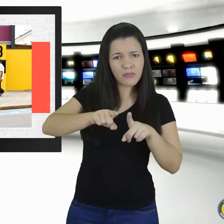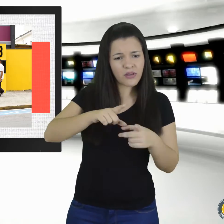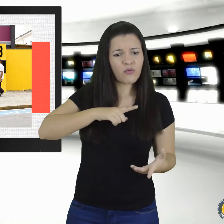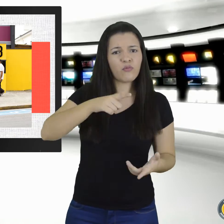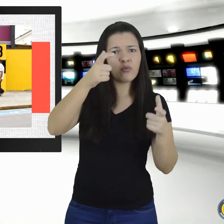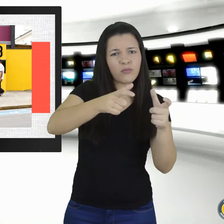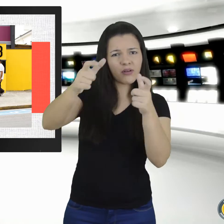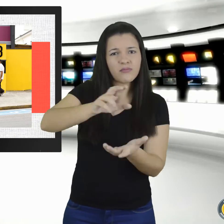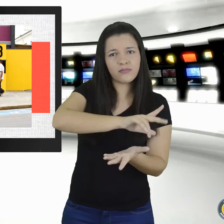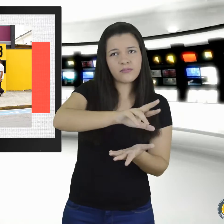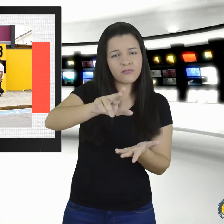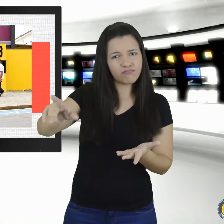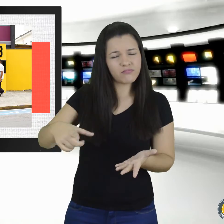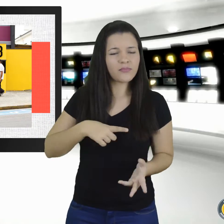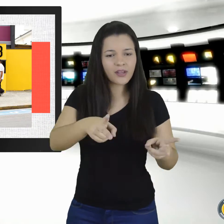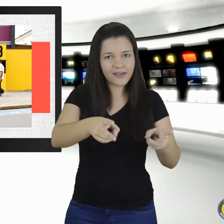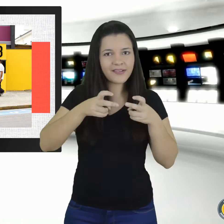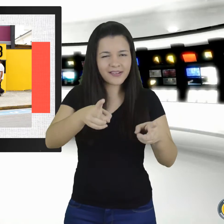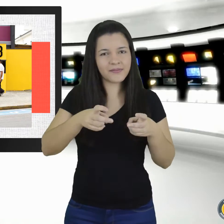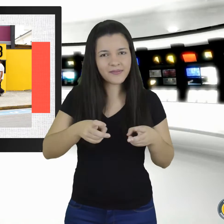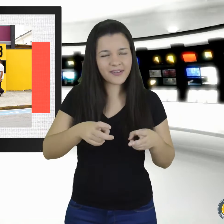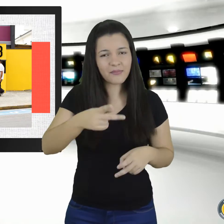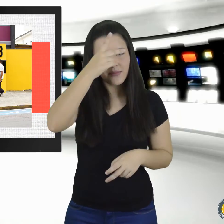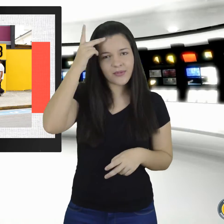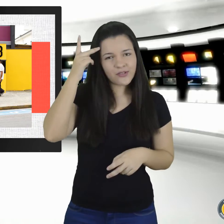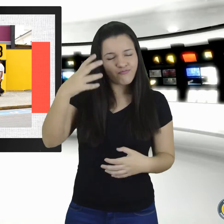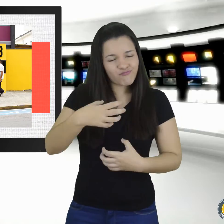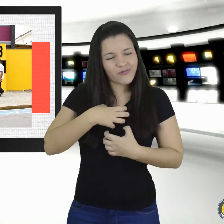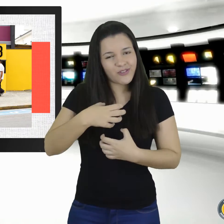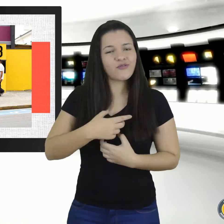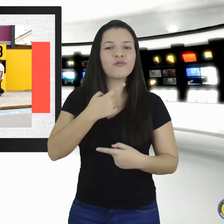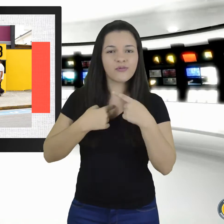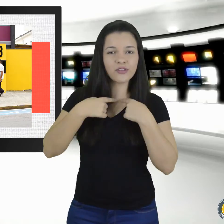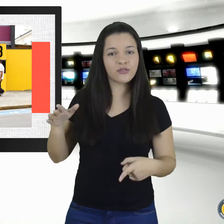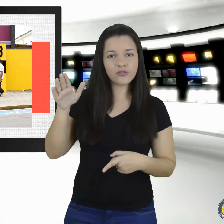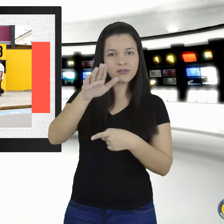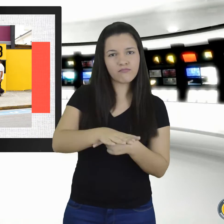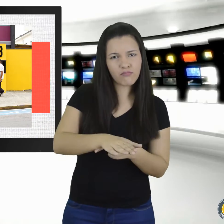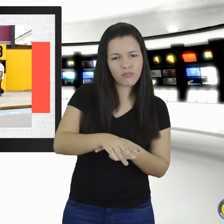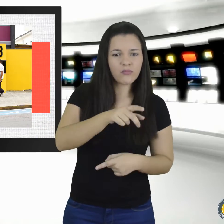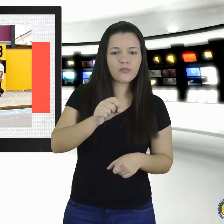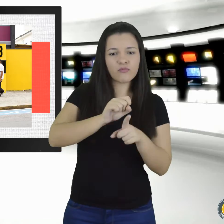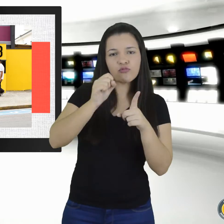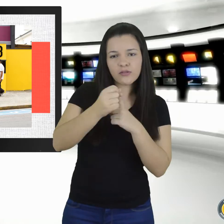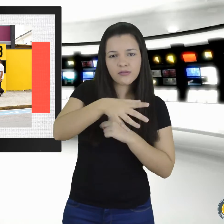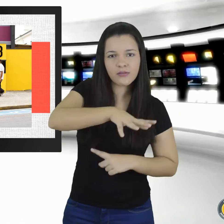da Fundação. Percebemos que as pessoas estão mais sensíveis, seja pelo contexto social